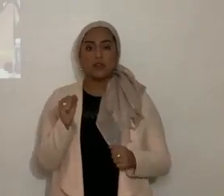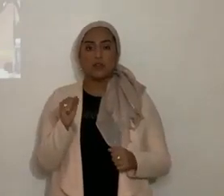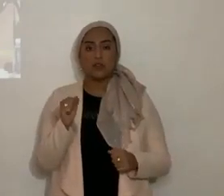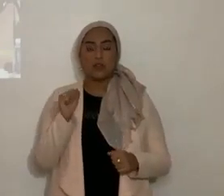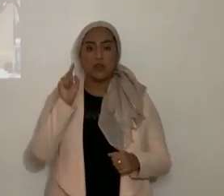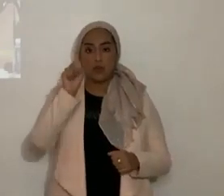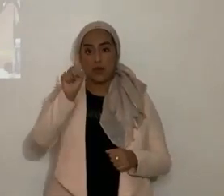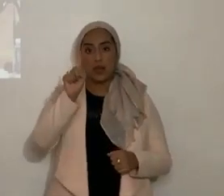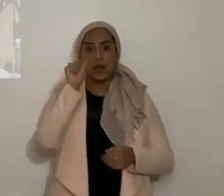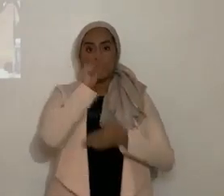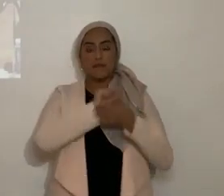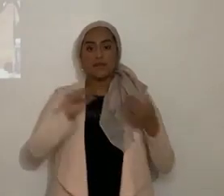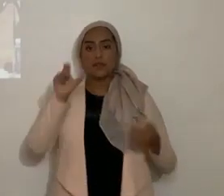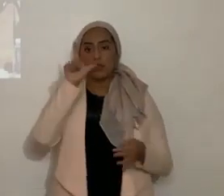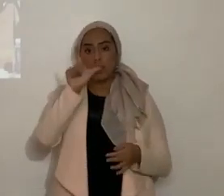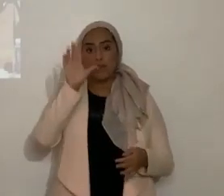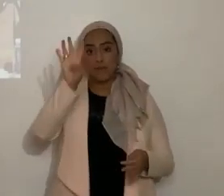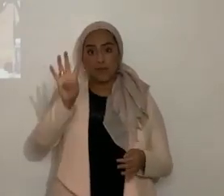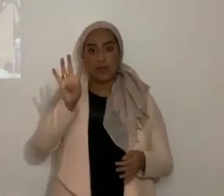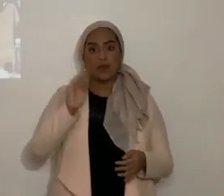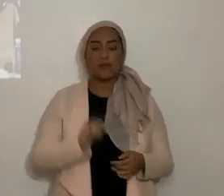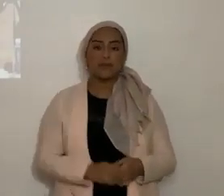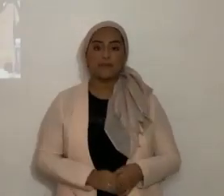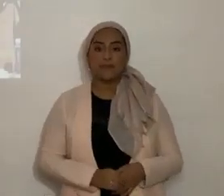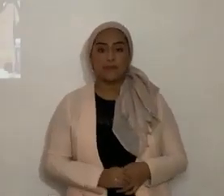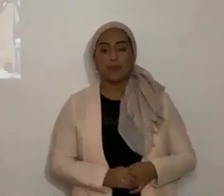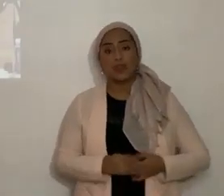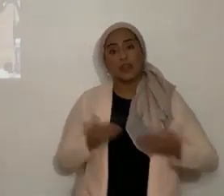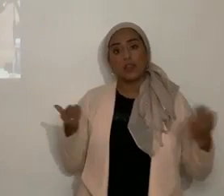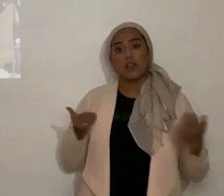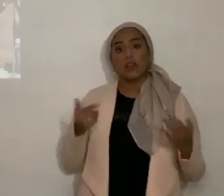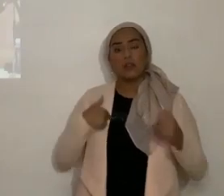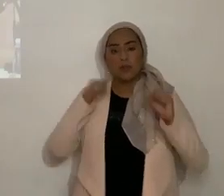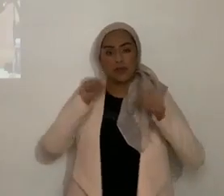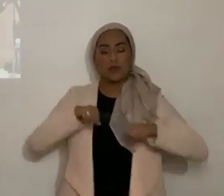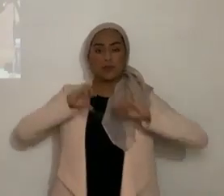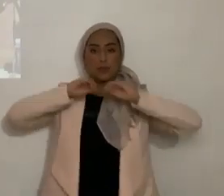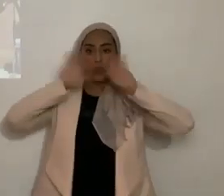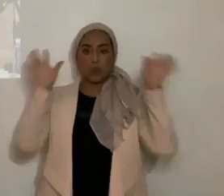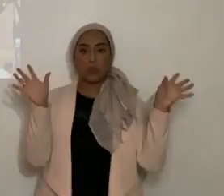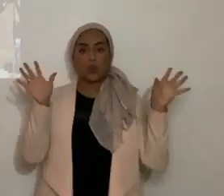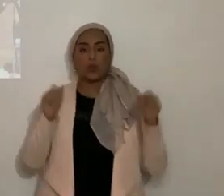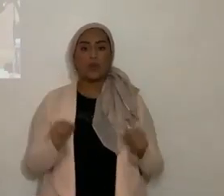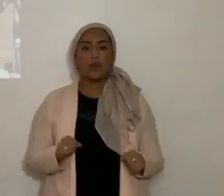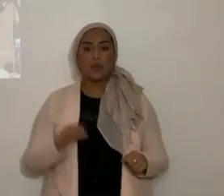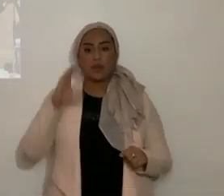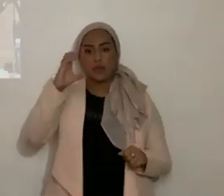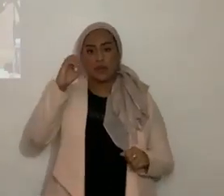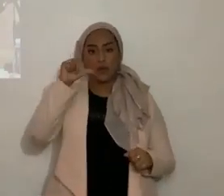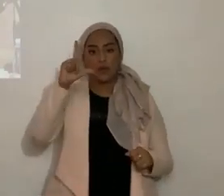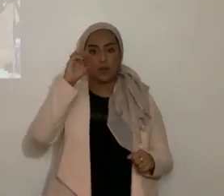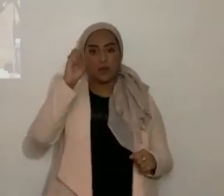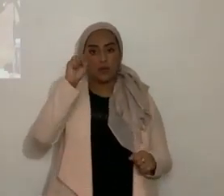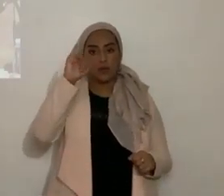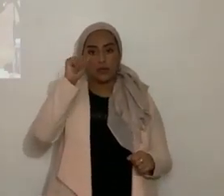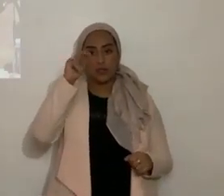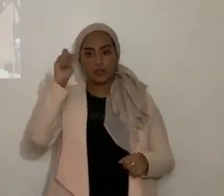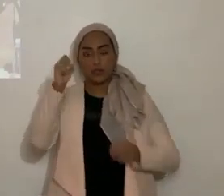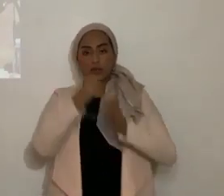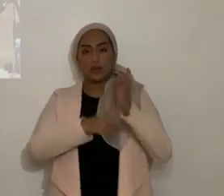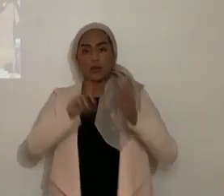Colosenses, capítulo 1, verso 24. Y aquí vamos a hacer una aclaración. Colosenses, capítulo 1,